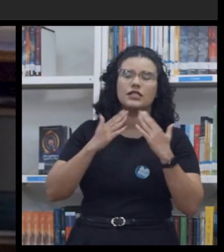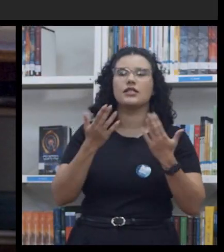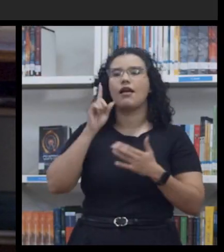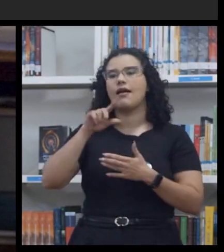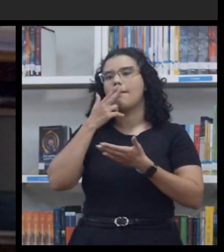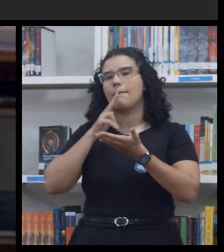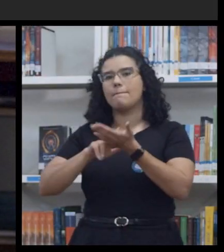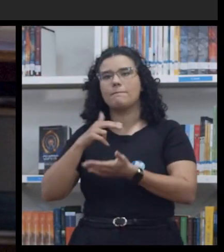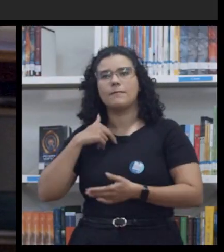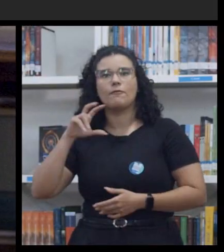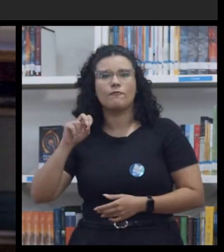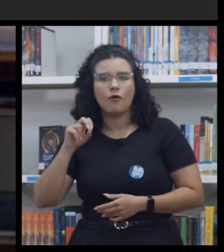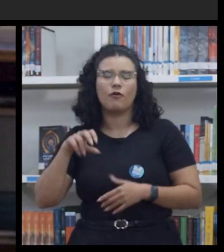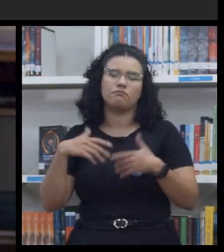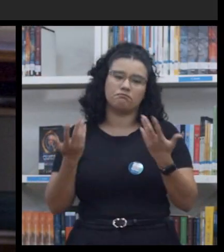minha avó.